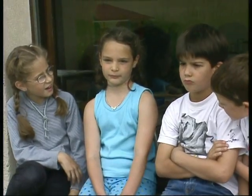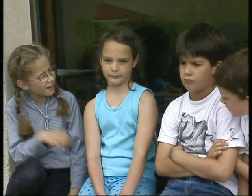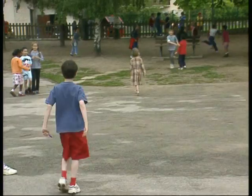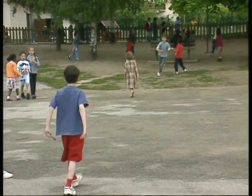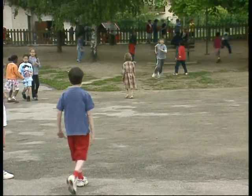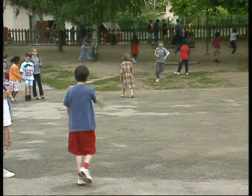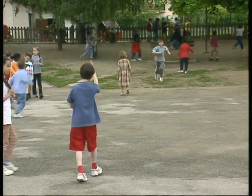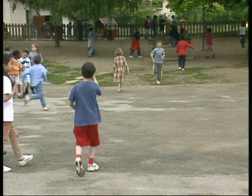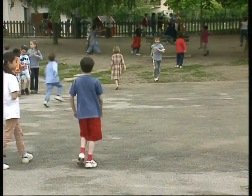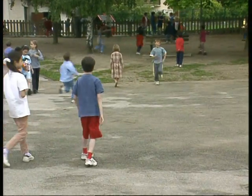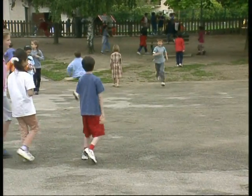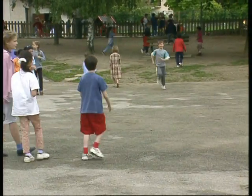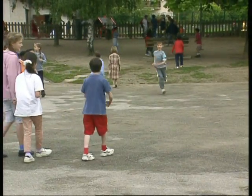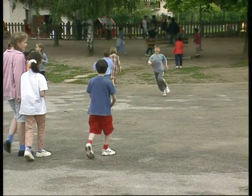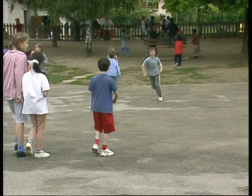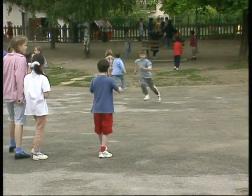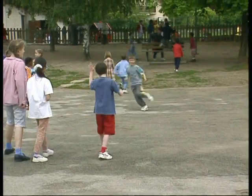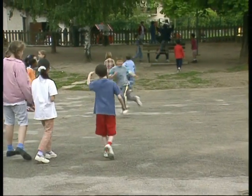avant.